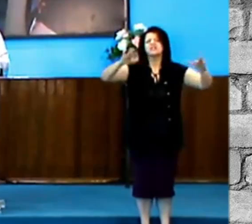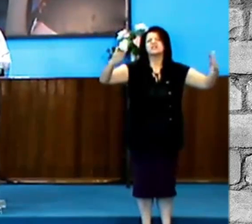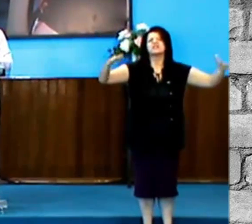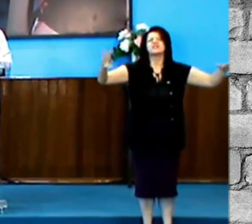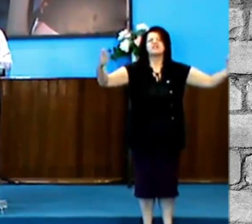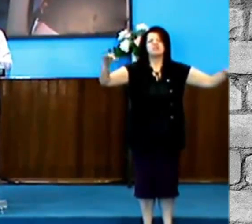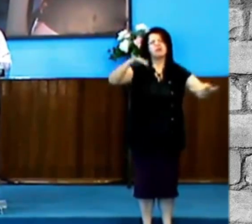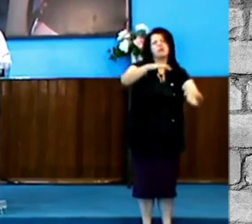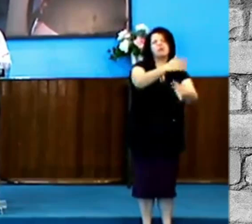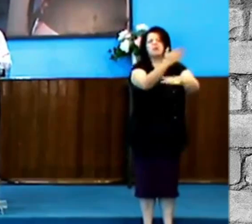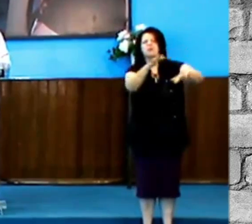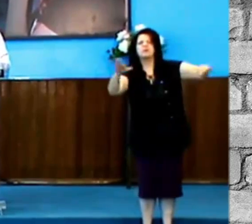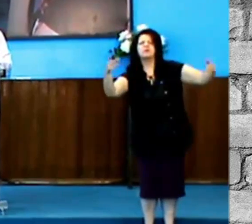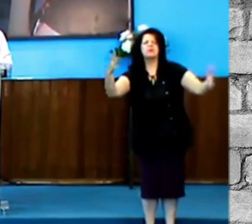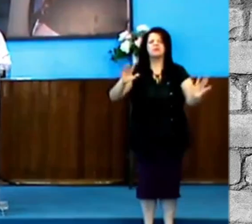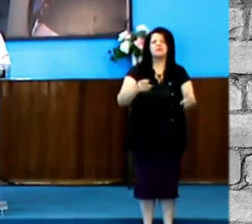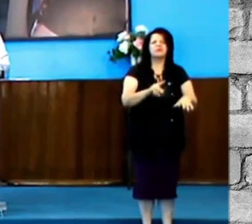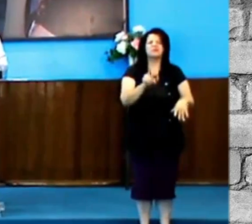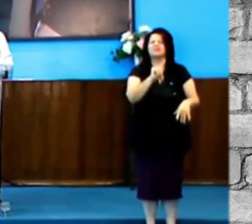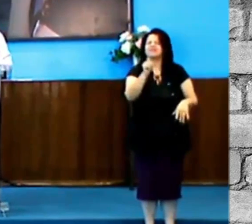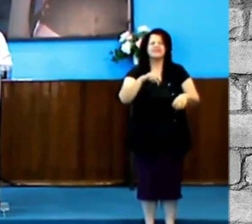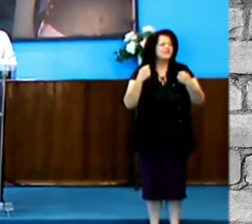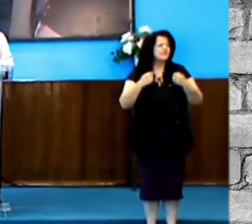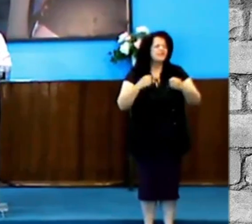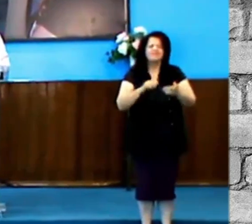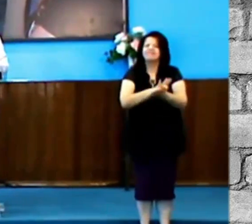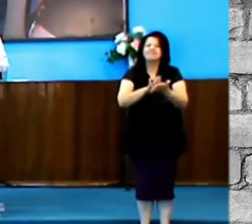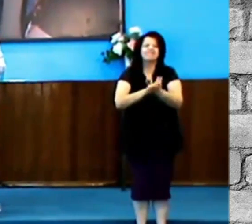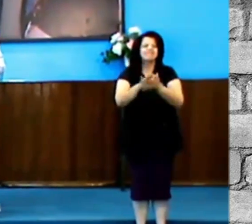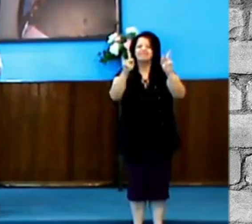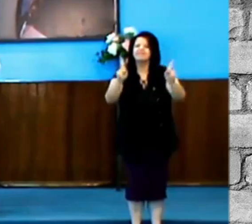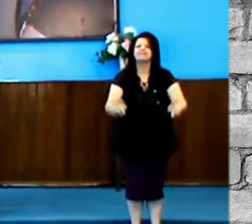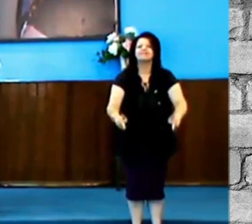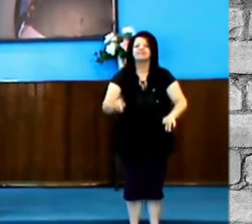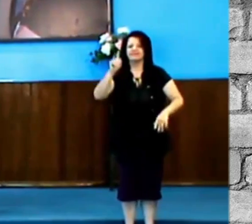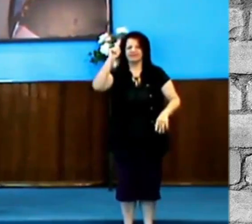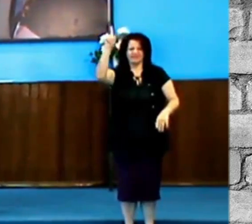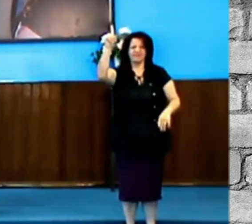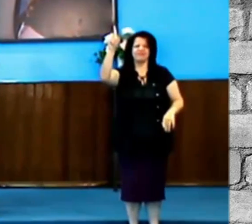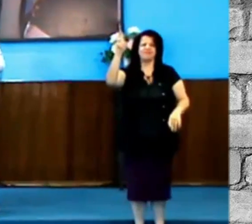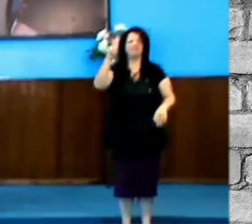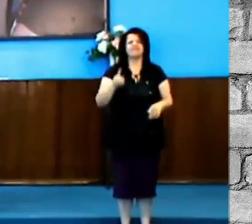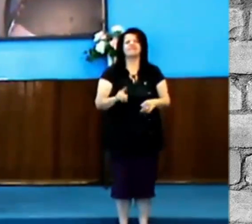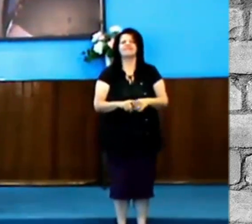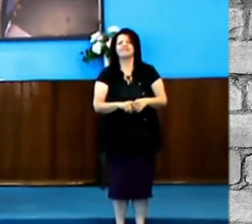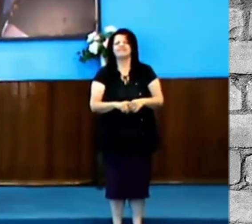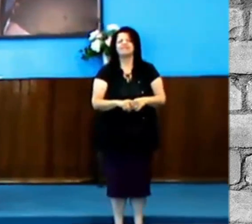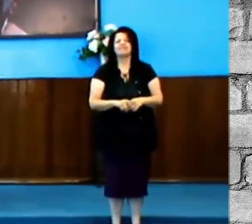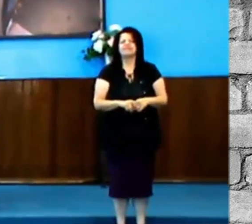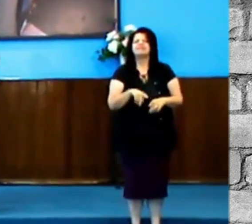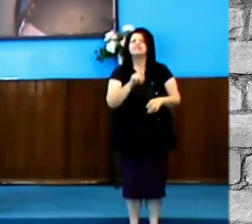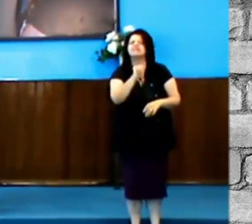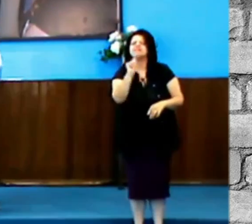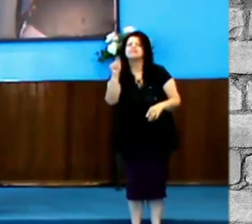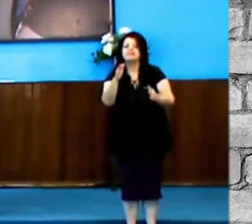coisa. Homem de ânimo dobre, inconstante em todos os seus caminhos. Veja bem, quem pede